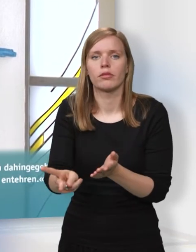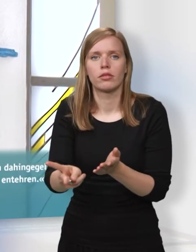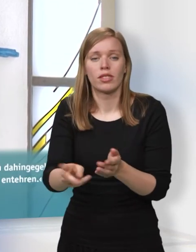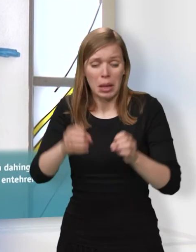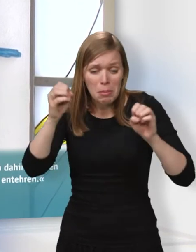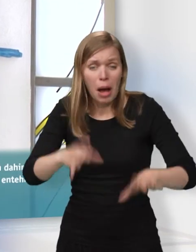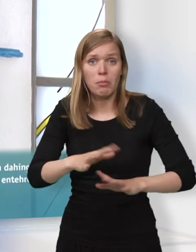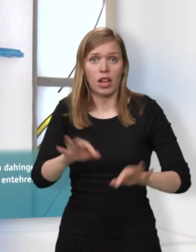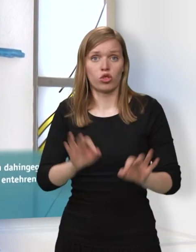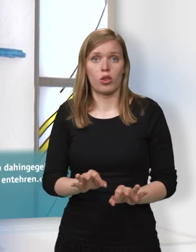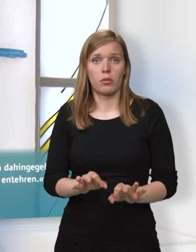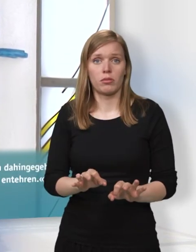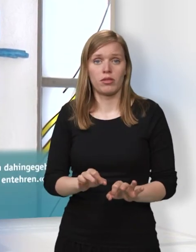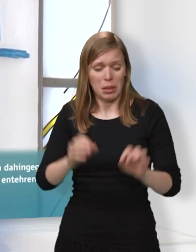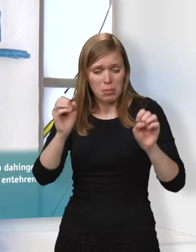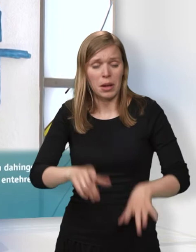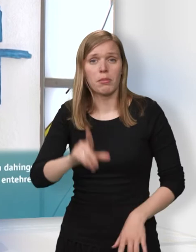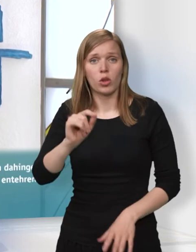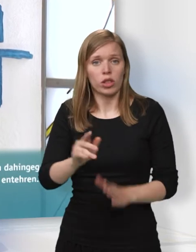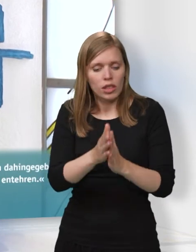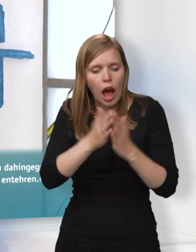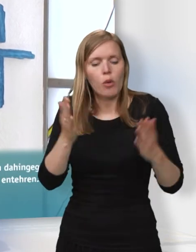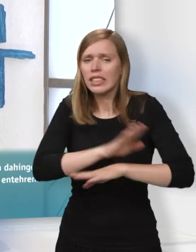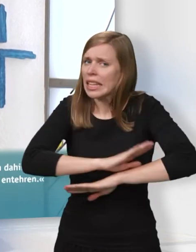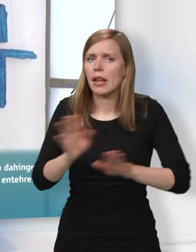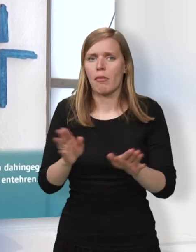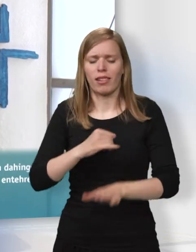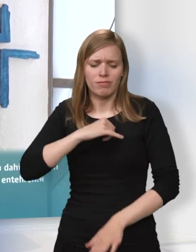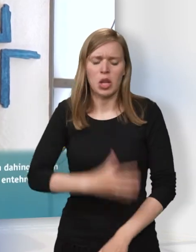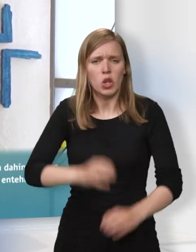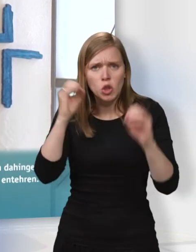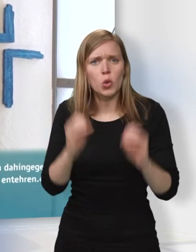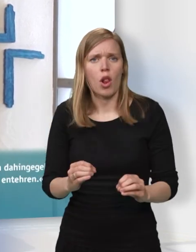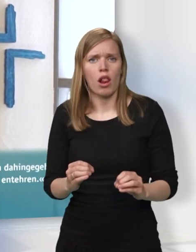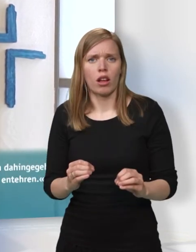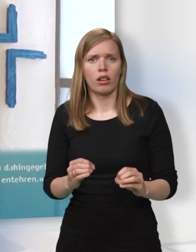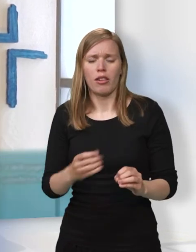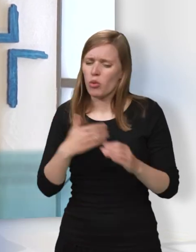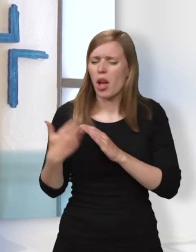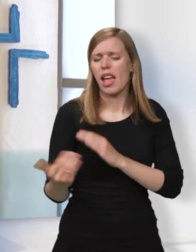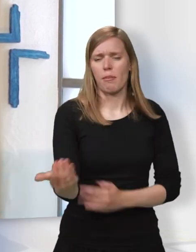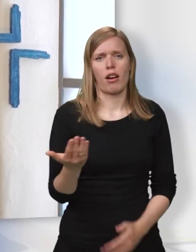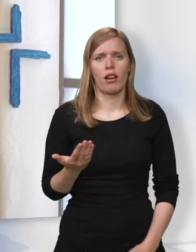Das ist nie mehr reinschauen, das ist kein Interesse mehr für immer und ewig.